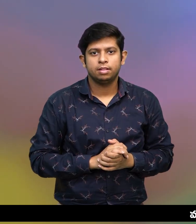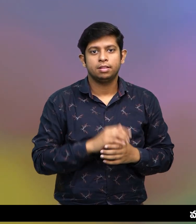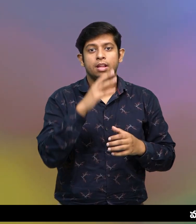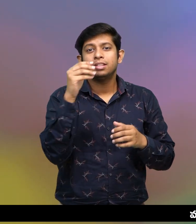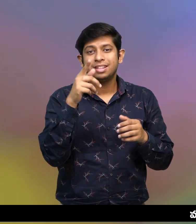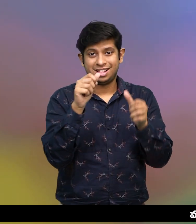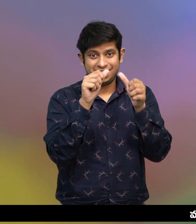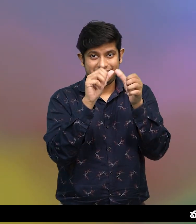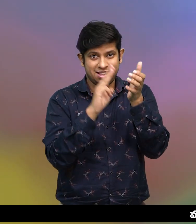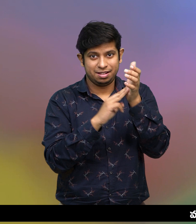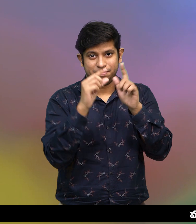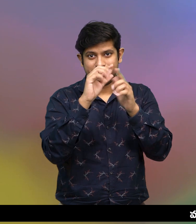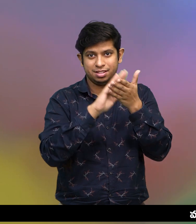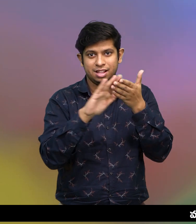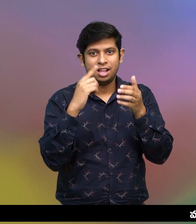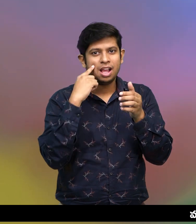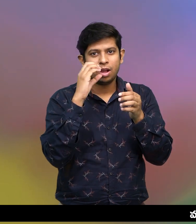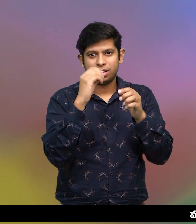మరియు యాంఫియోక్సస్.